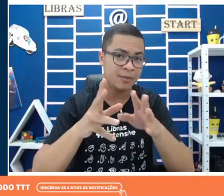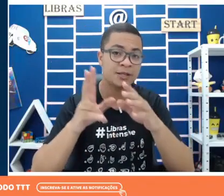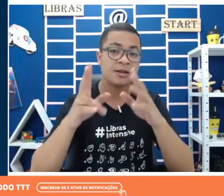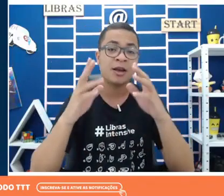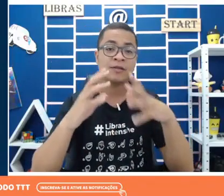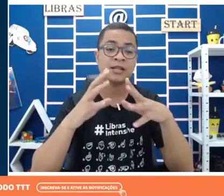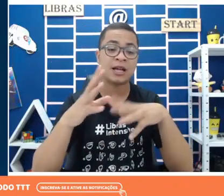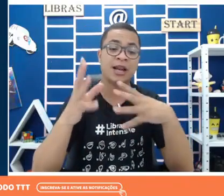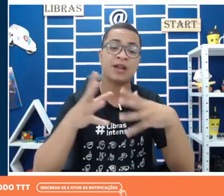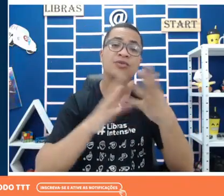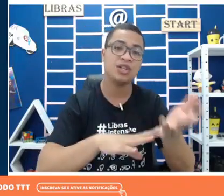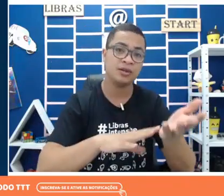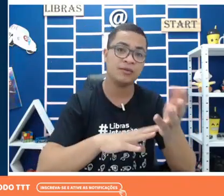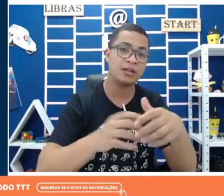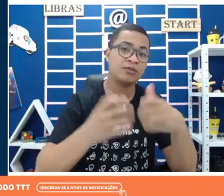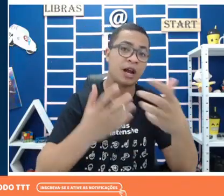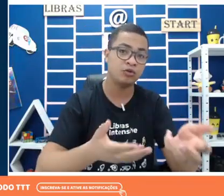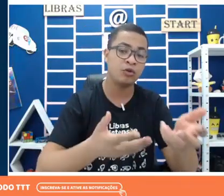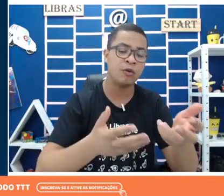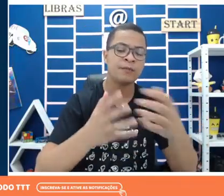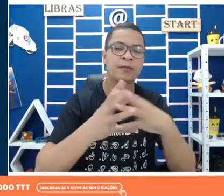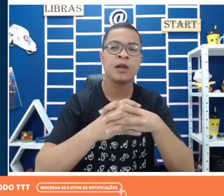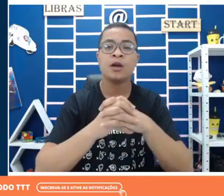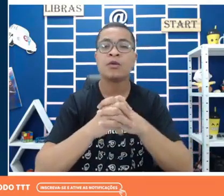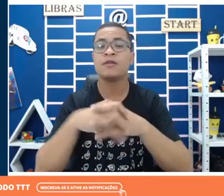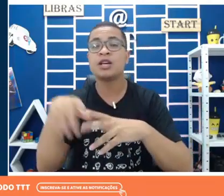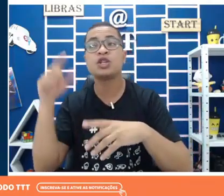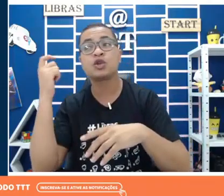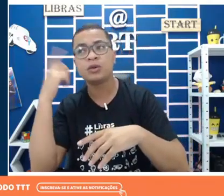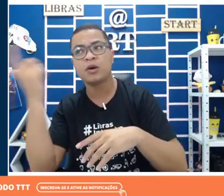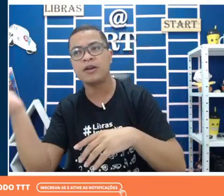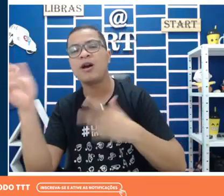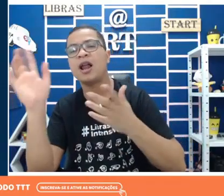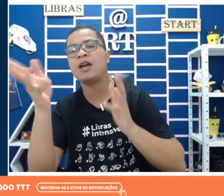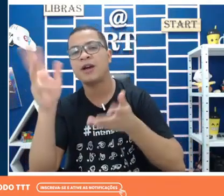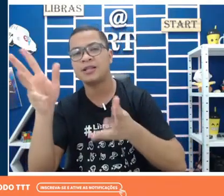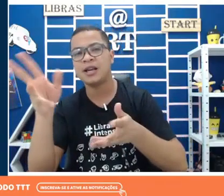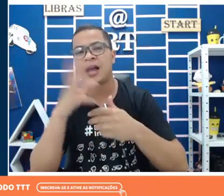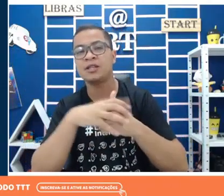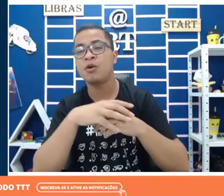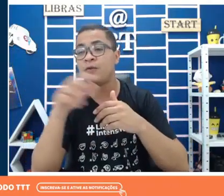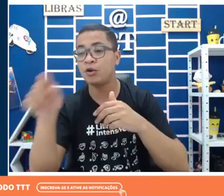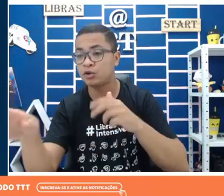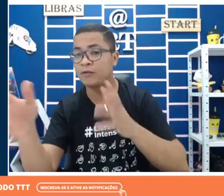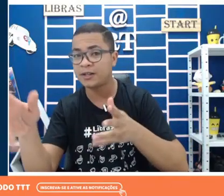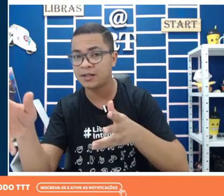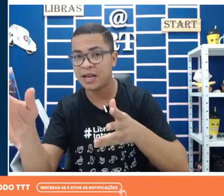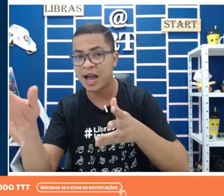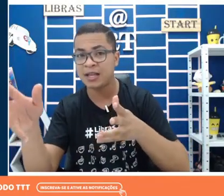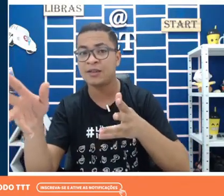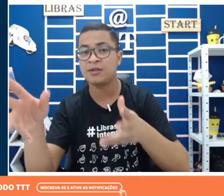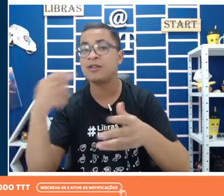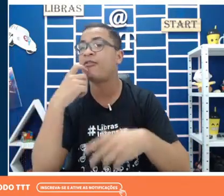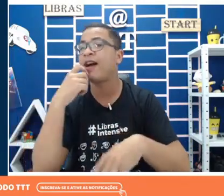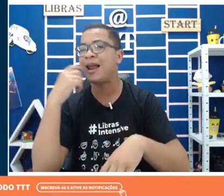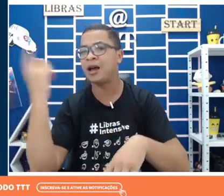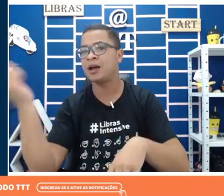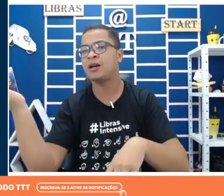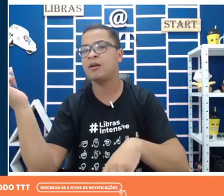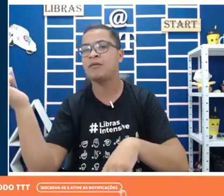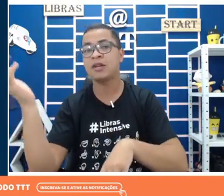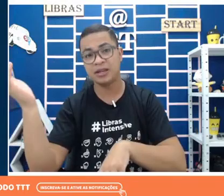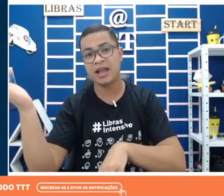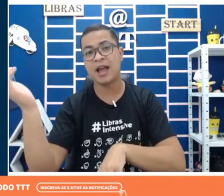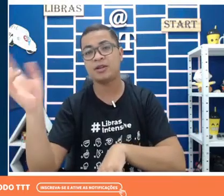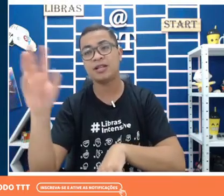para Libras, você está traduzindo, você é um tradutor. Quando você escuta alguém falar e faz sinais, ou vê o surdo fazendo sinais e você